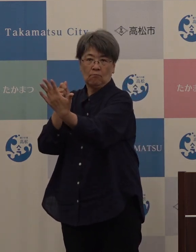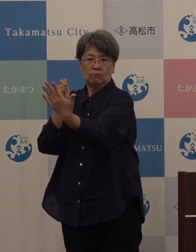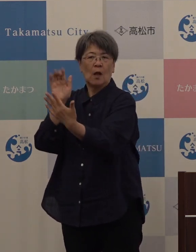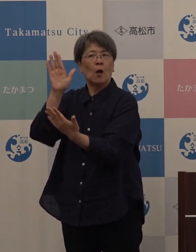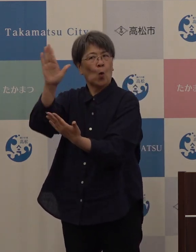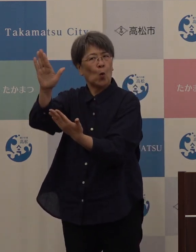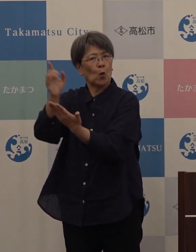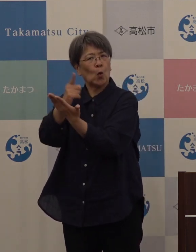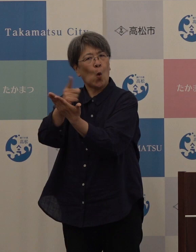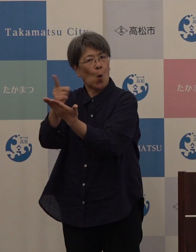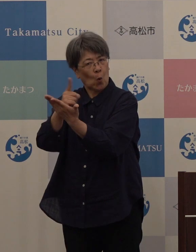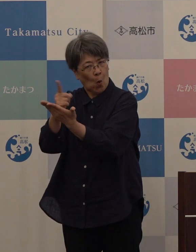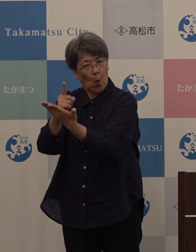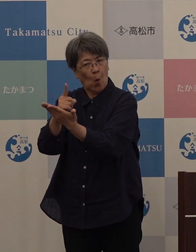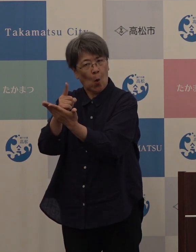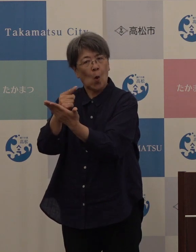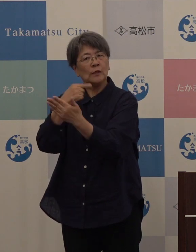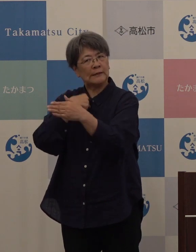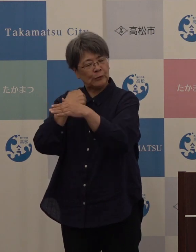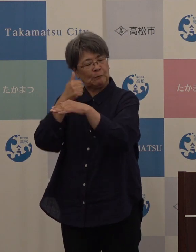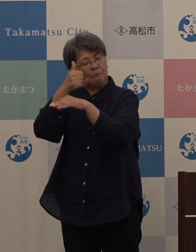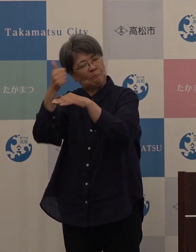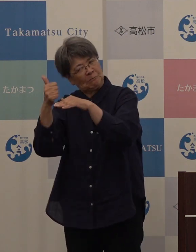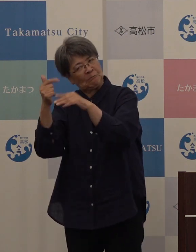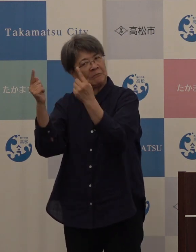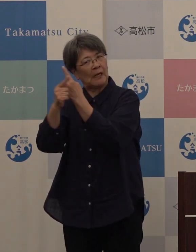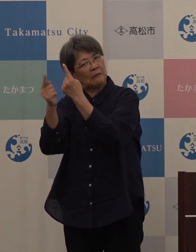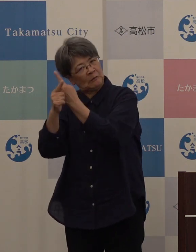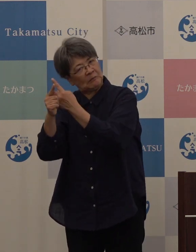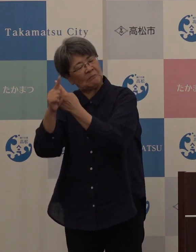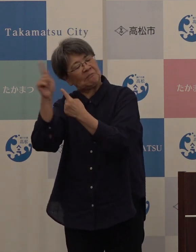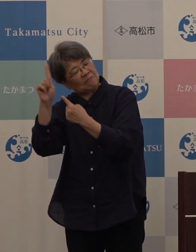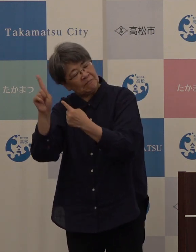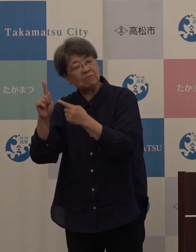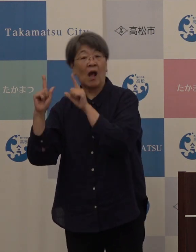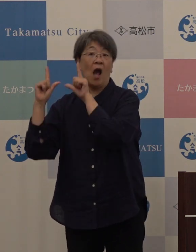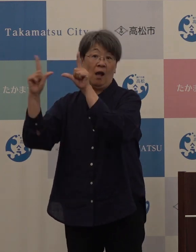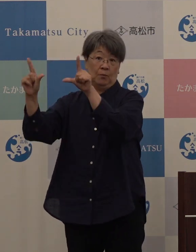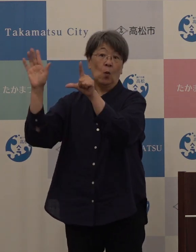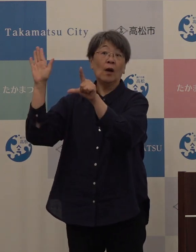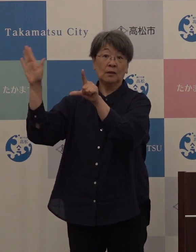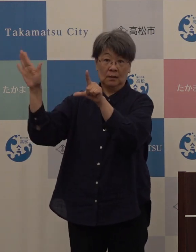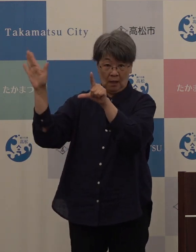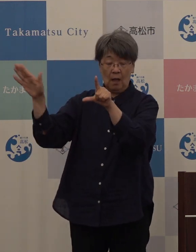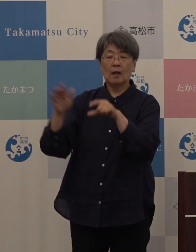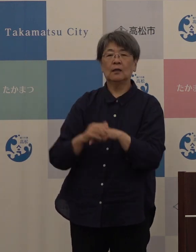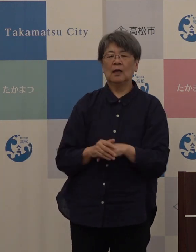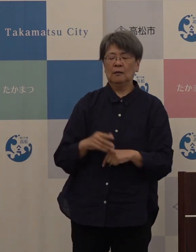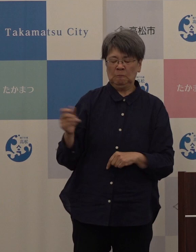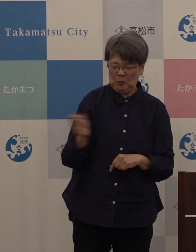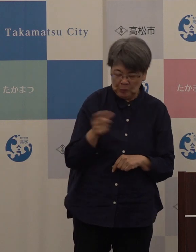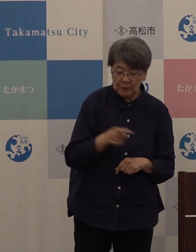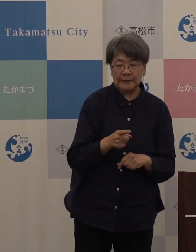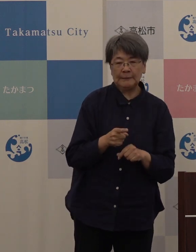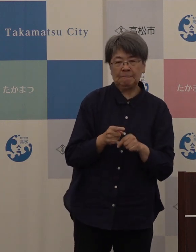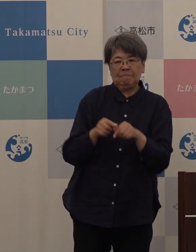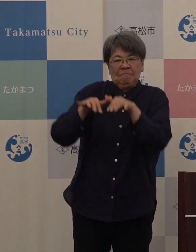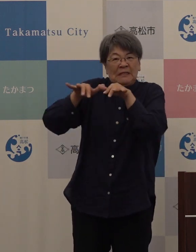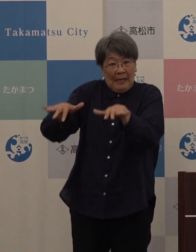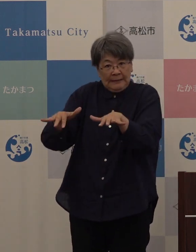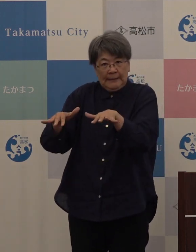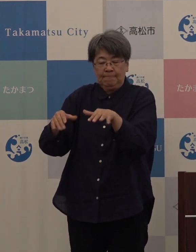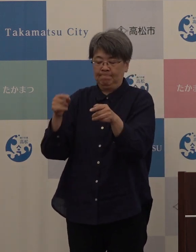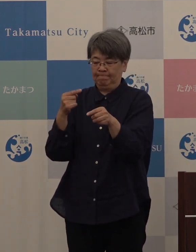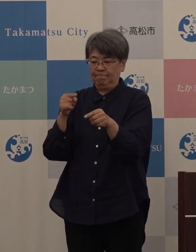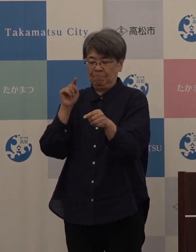性と、まあ、自らの引責辞任等も含めて発表いたしておりますけれども、早急に体制を立て直していただい